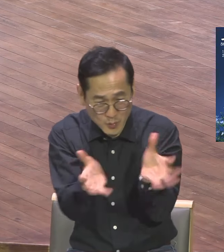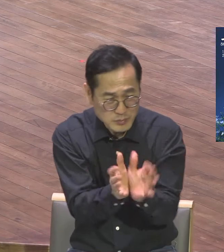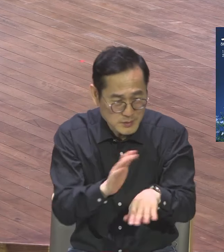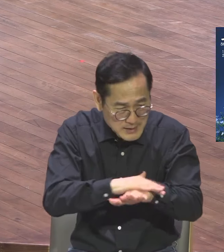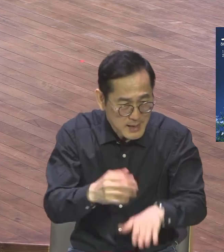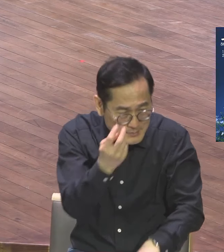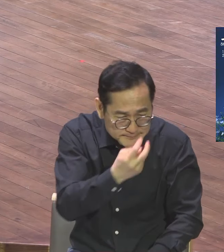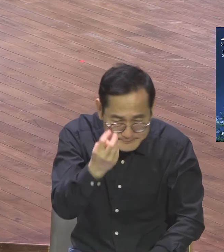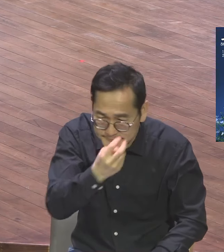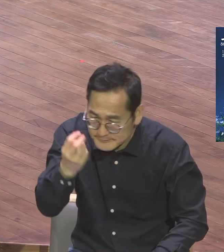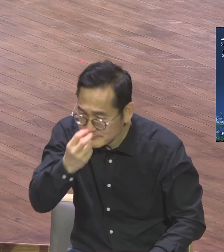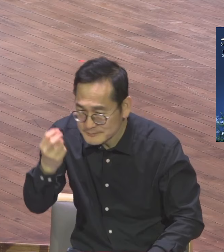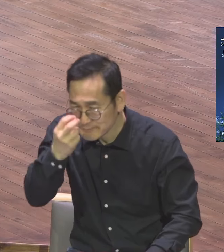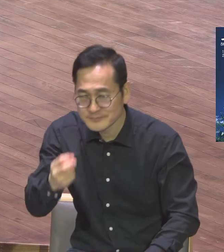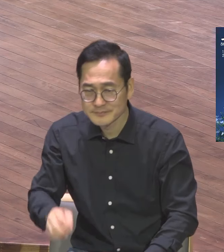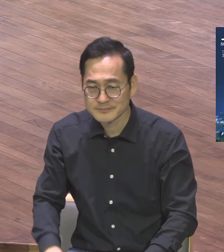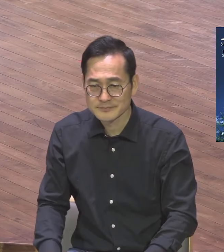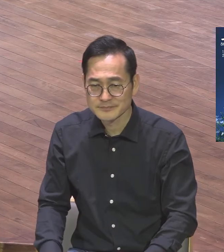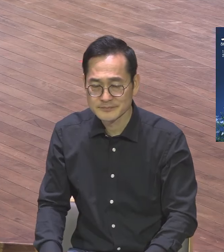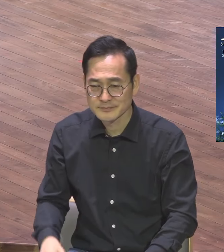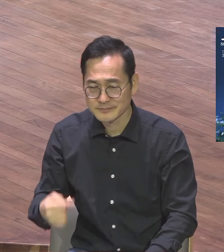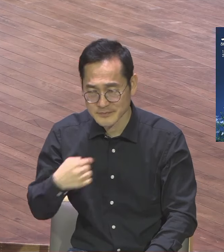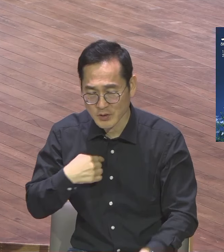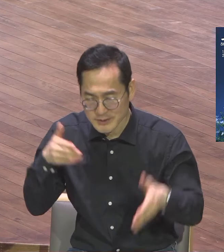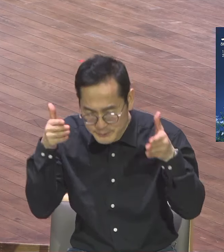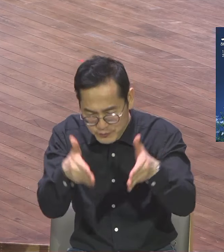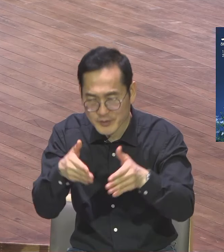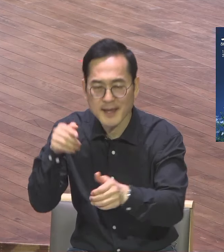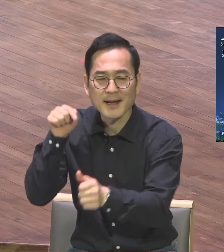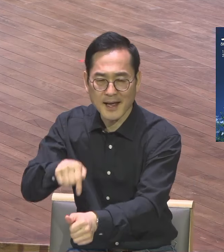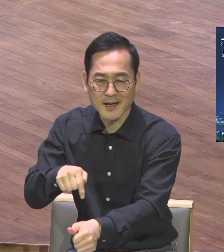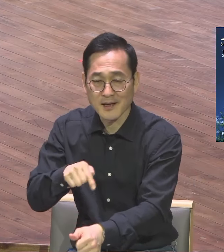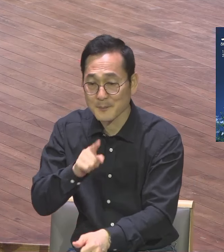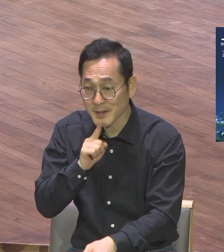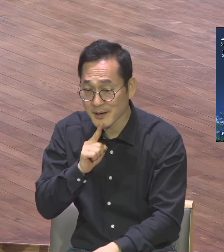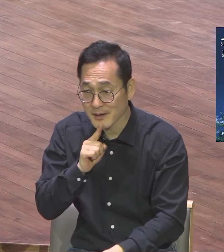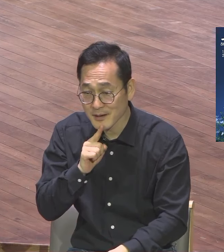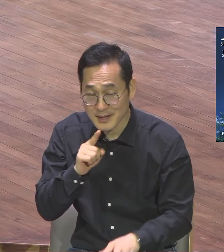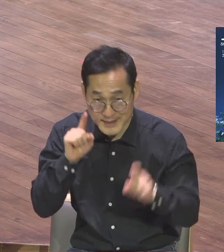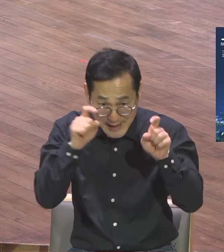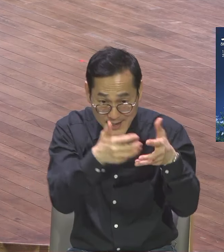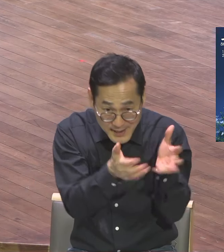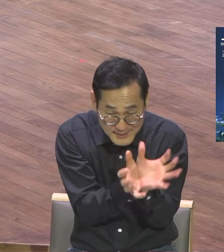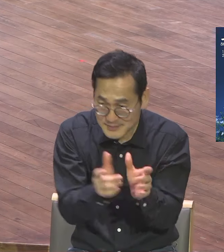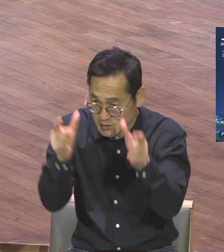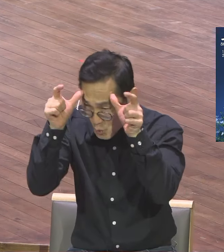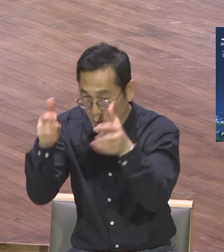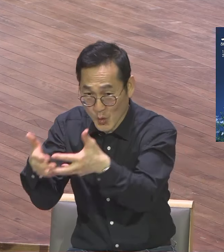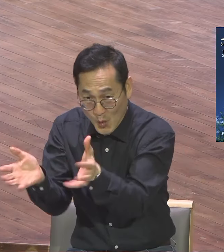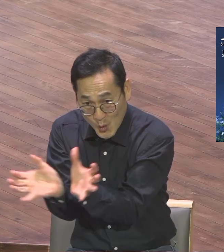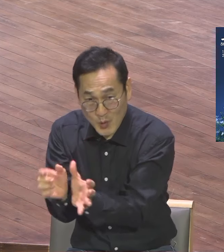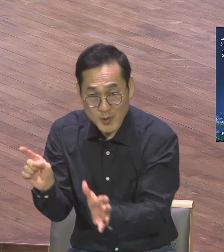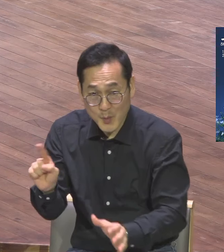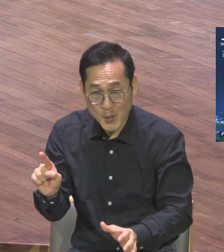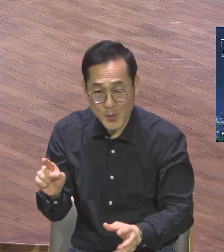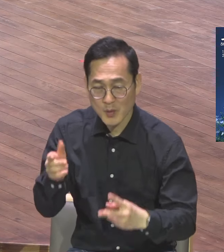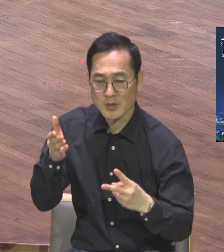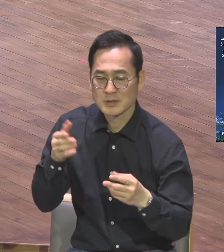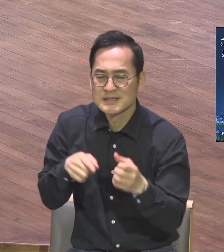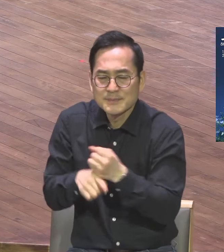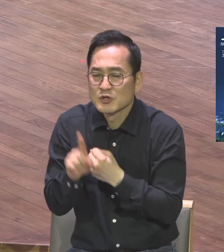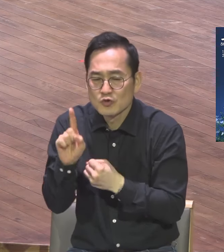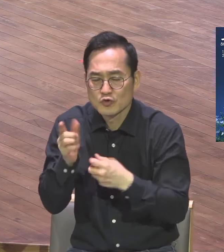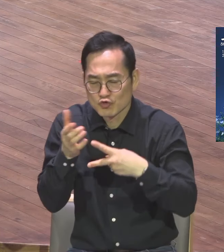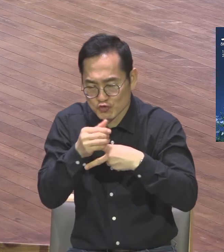살피고 거기에 마음을 두라고 표현하고 싶다. 양떼나 소떼에 그래. 양떼나 소떼라는 것은 크게 두 가지 의미가